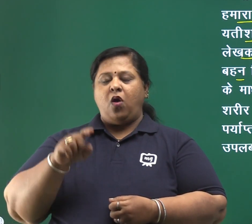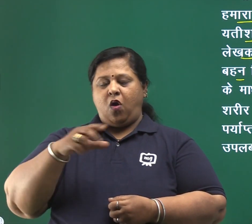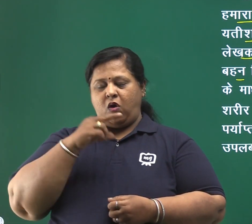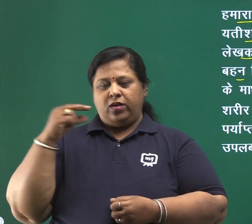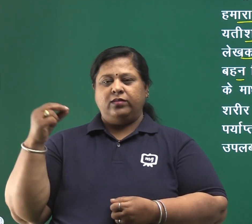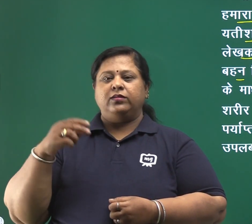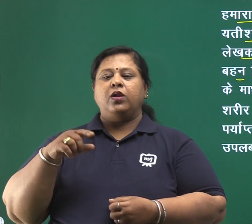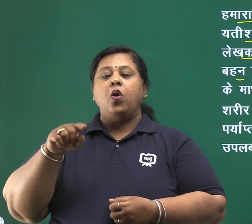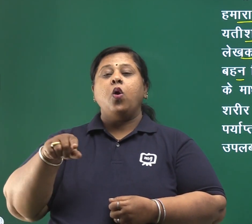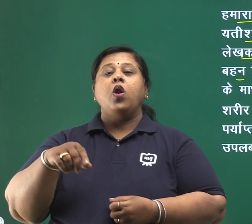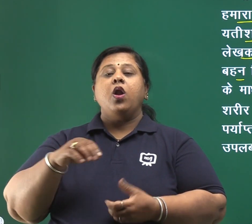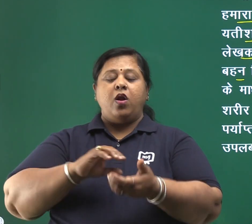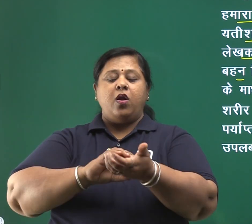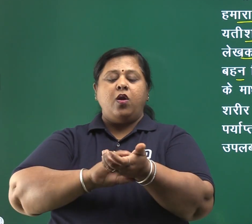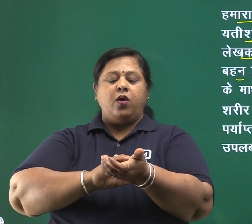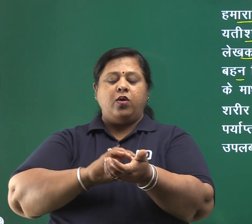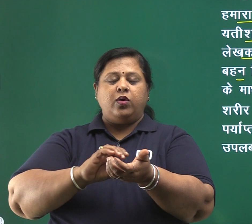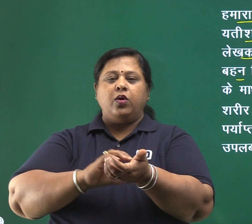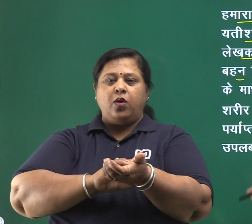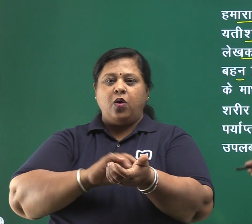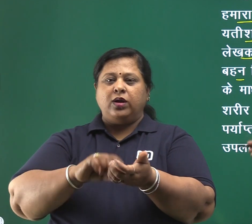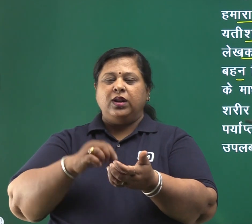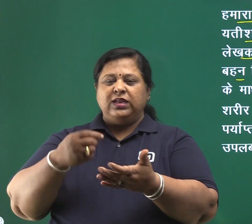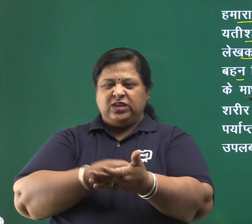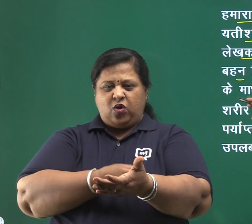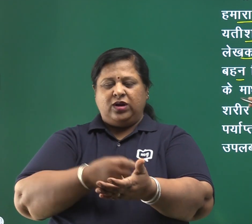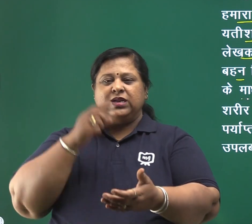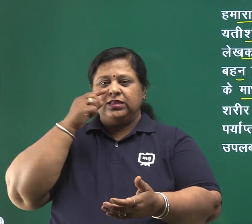और डॉक्टर दीदी के माध्यम से